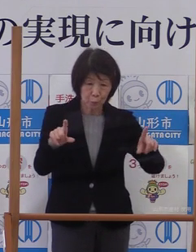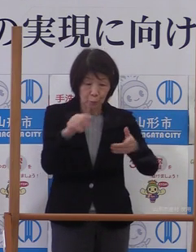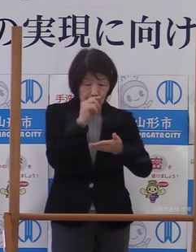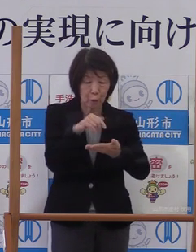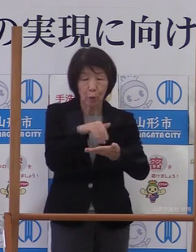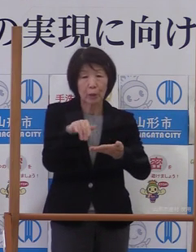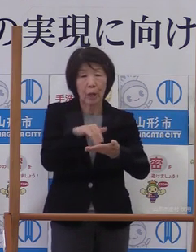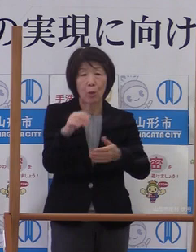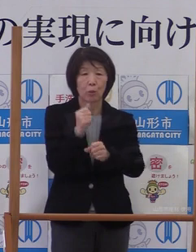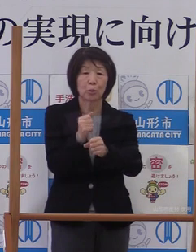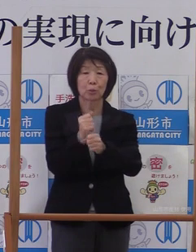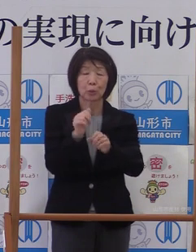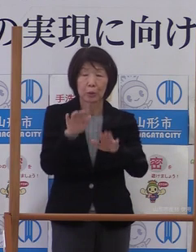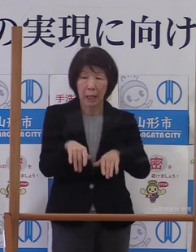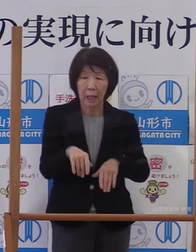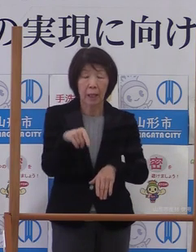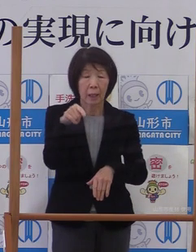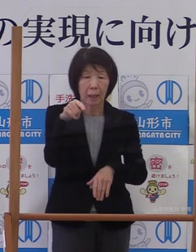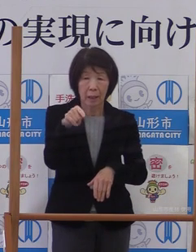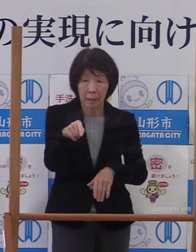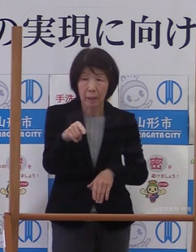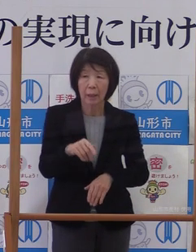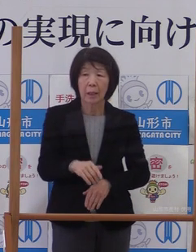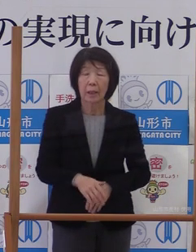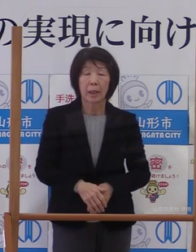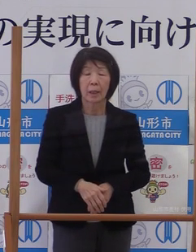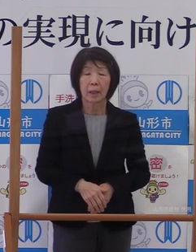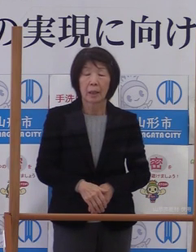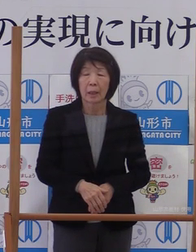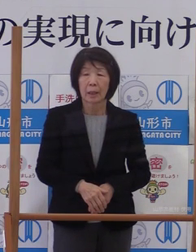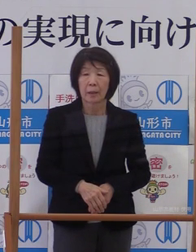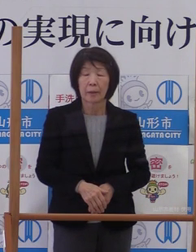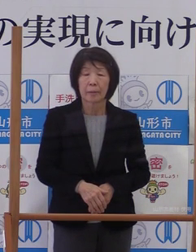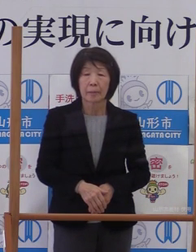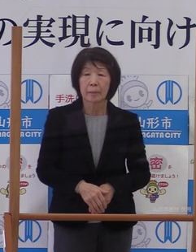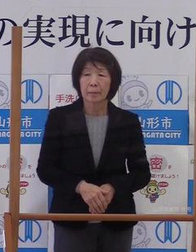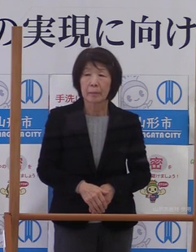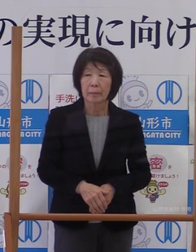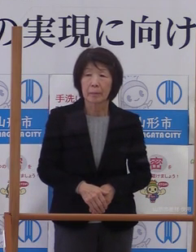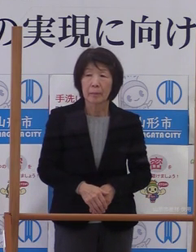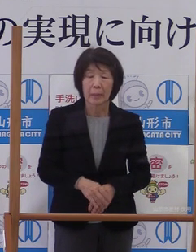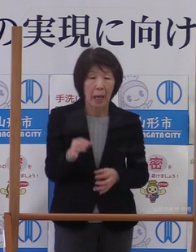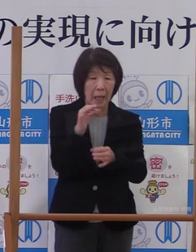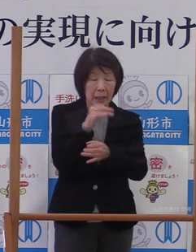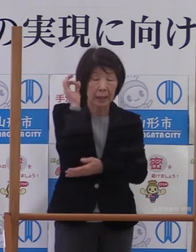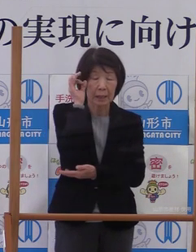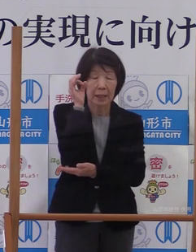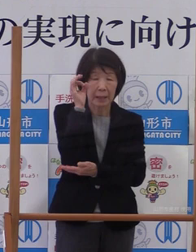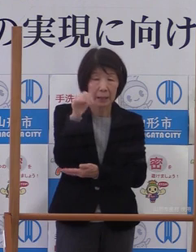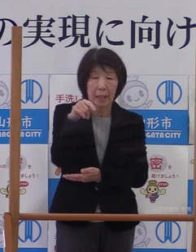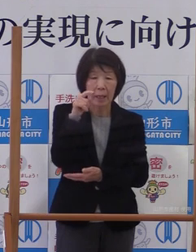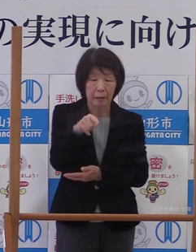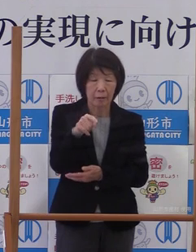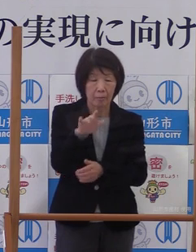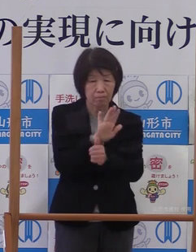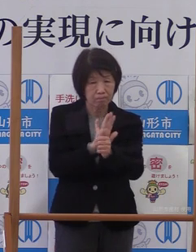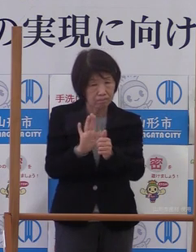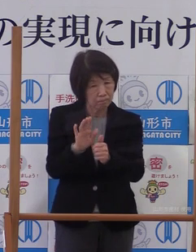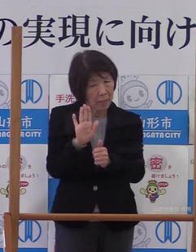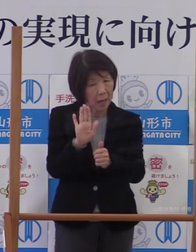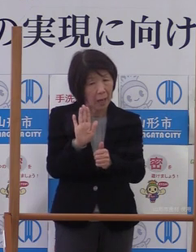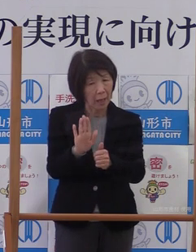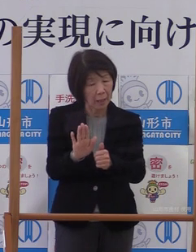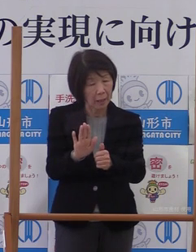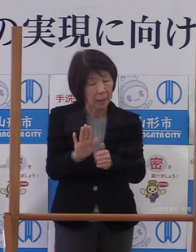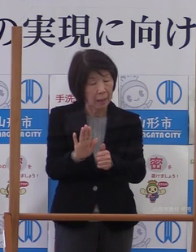は、かなり、国の党のですね、いわゆる財政的なバックアップみたいなのが